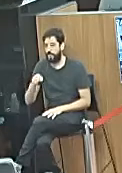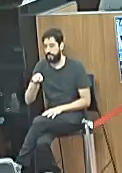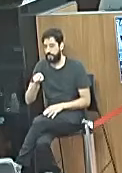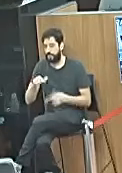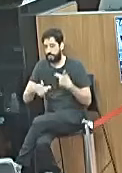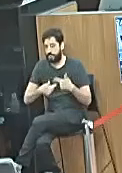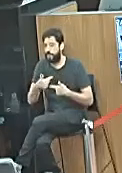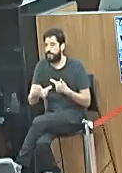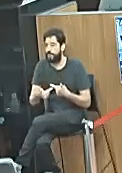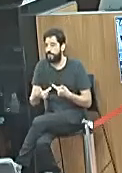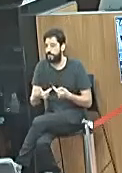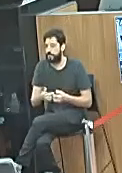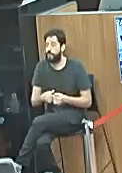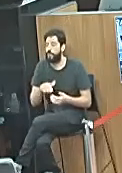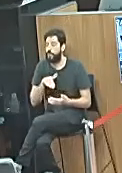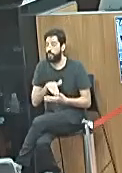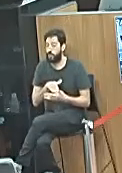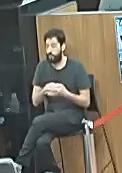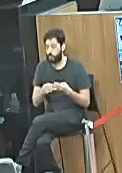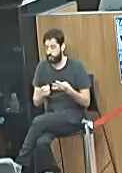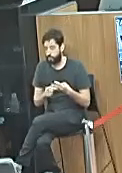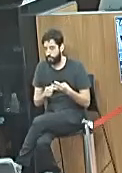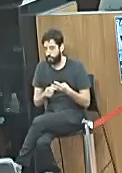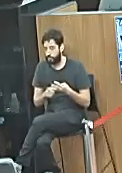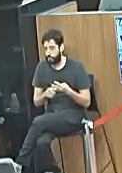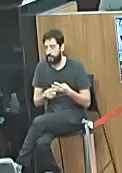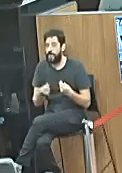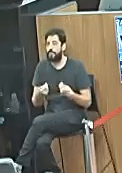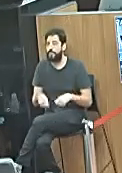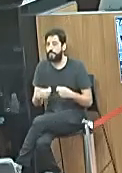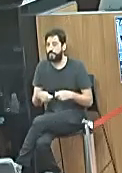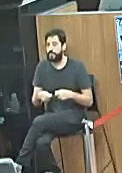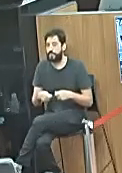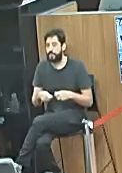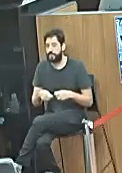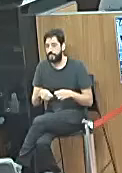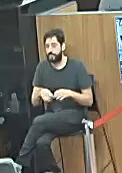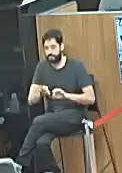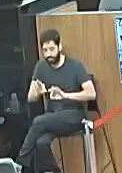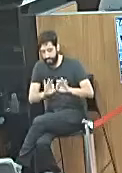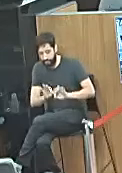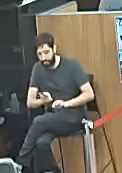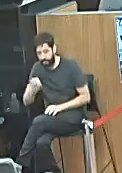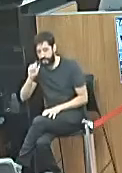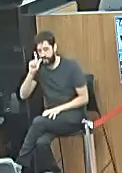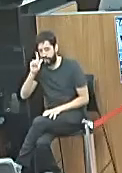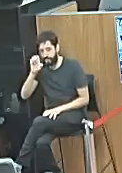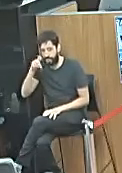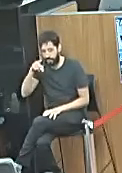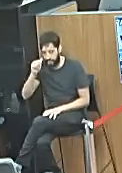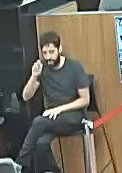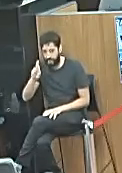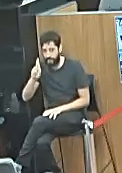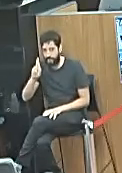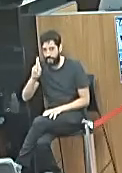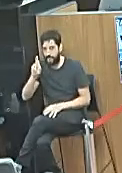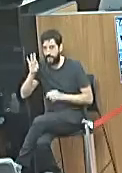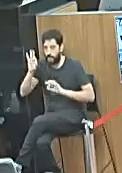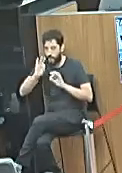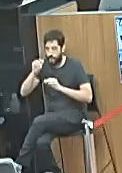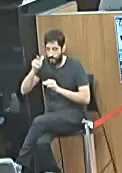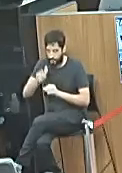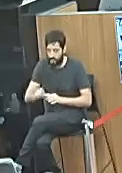serviço por último destacou a necessidade da reestruturação do gepar que o grupo especial de